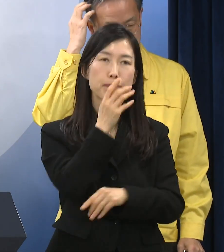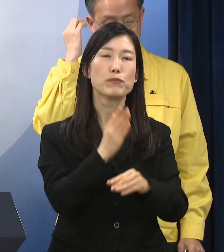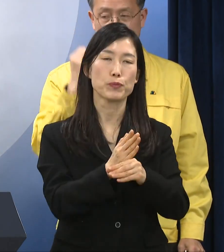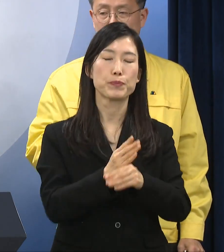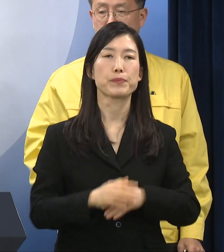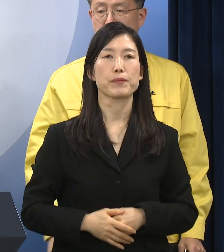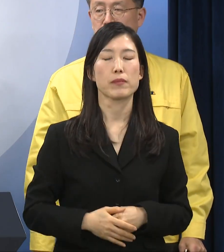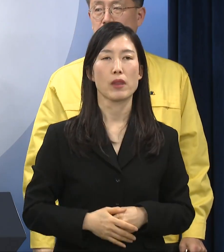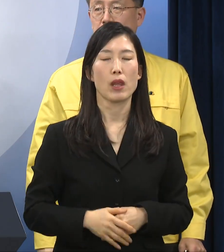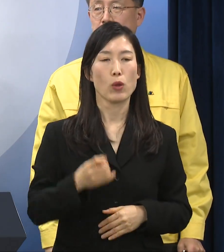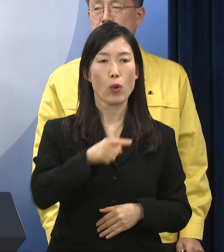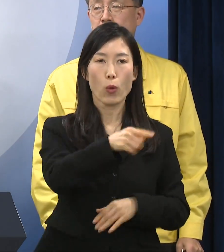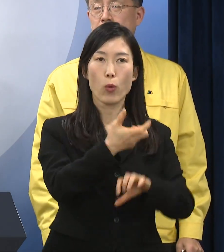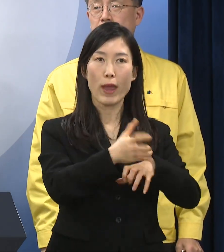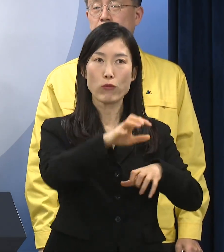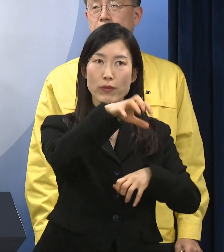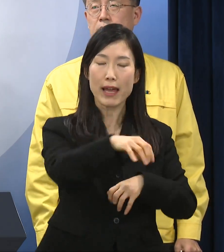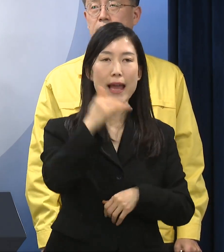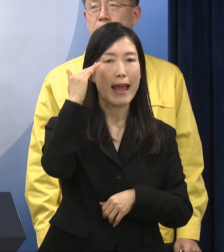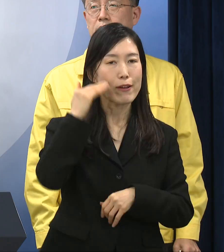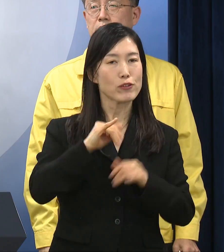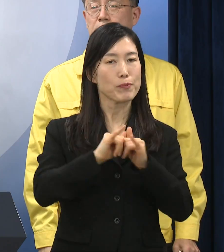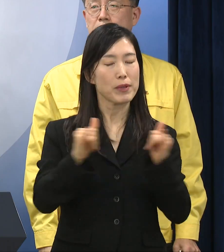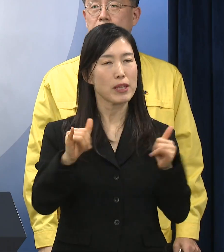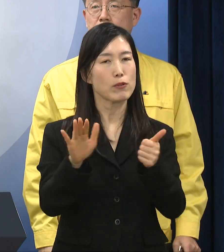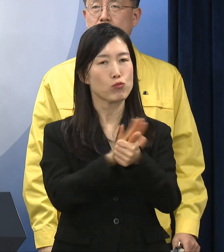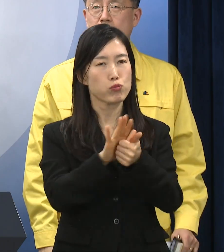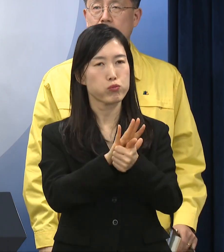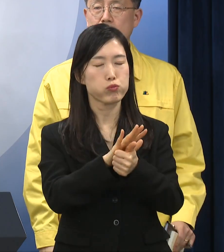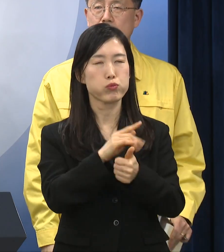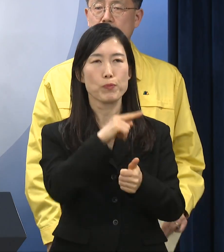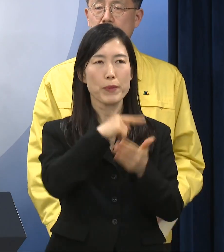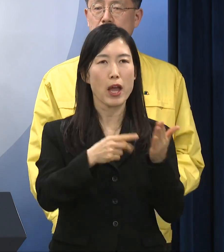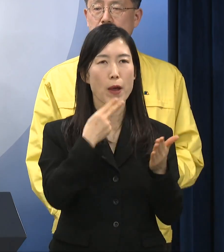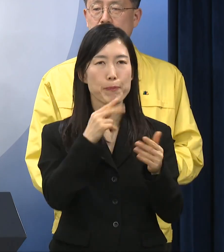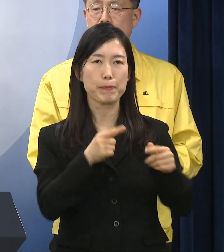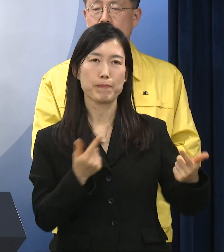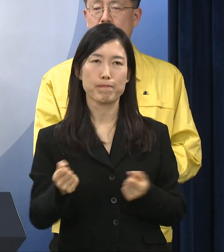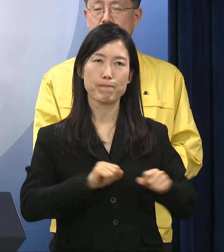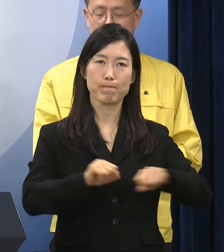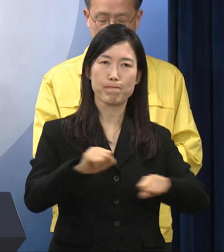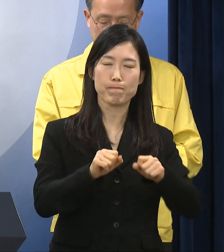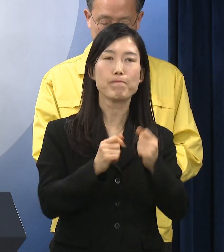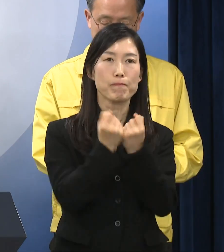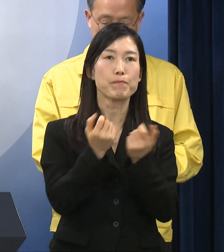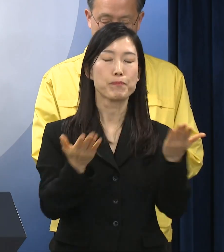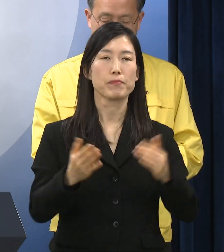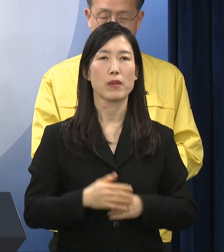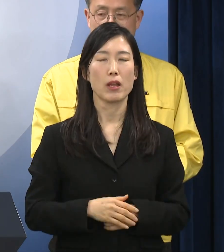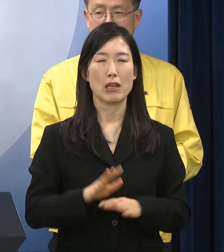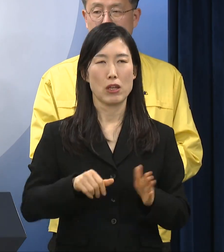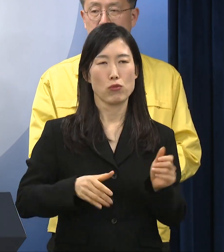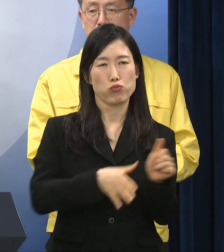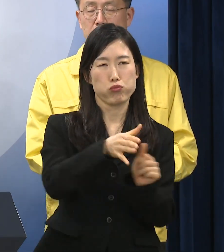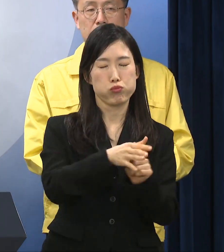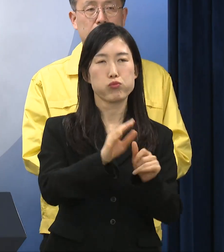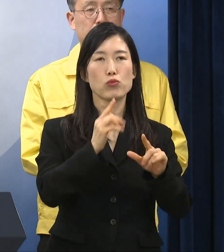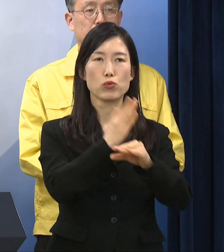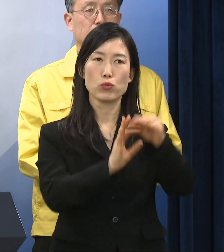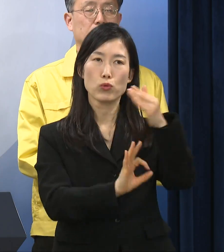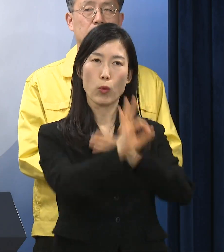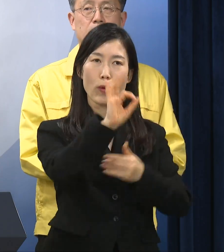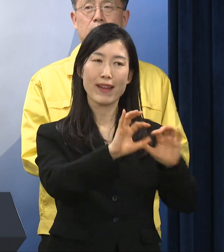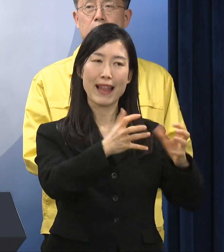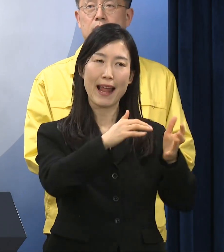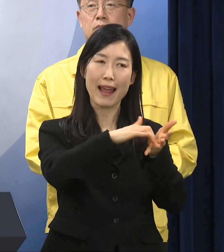이어서 현지 우리 국민 현황 및 안전 조치에 대해서 말씀드리겠습니다. 현재 공격 대상이 되고 있는 중동 지역